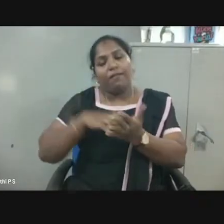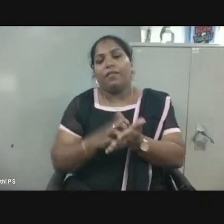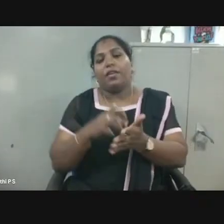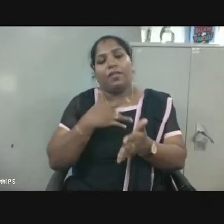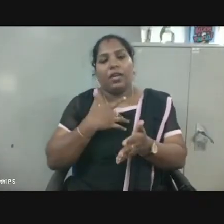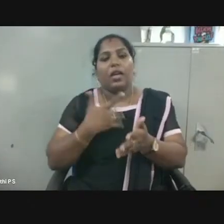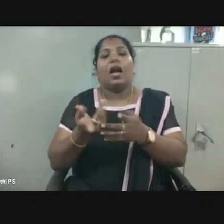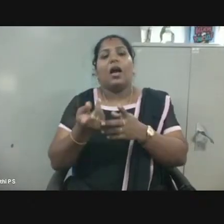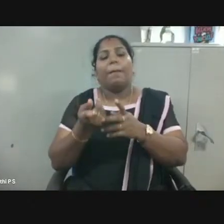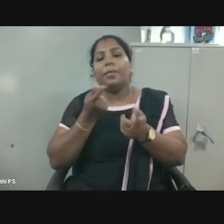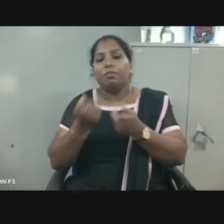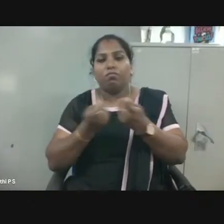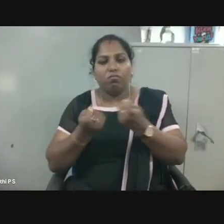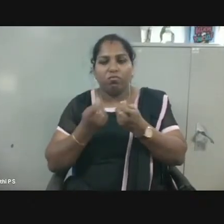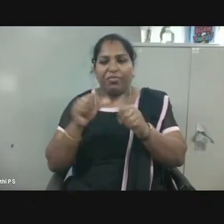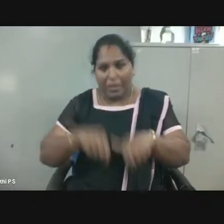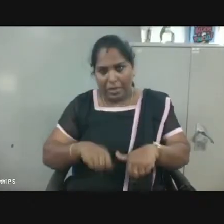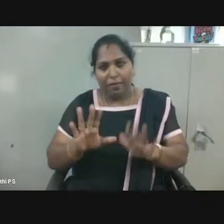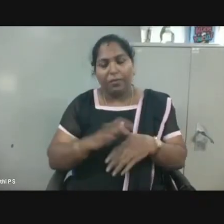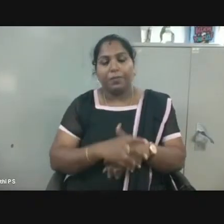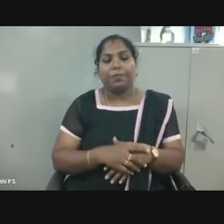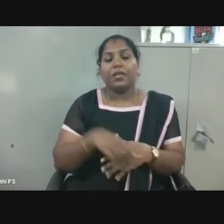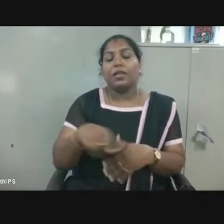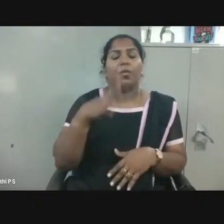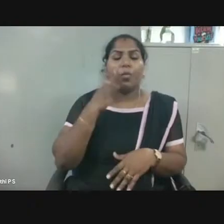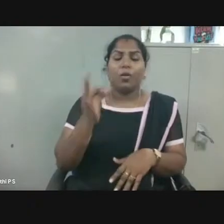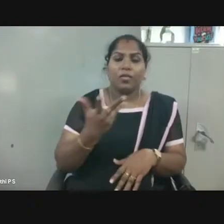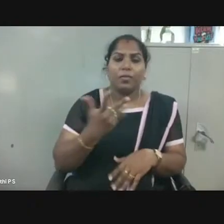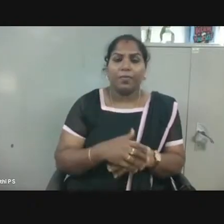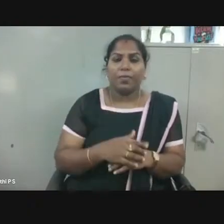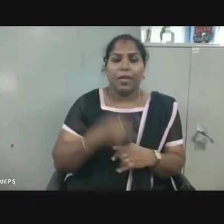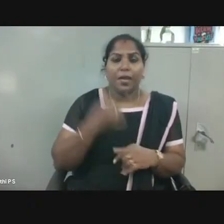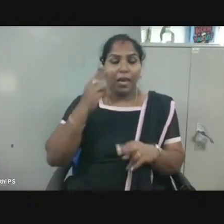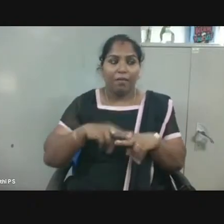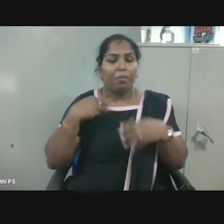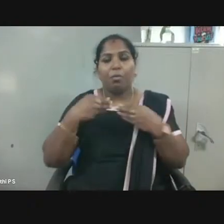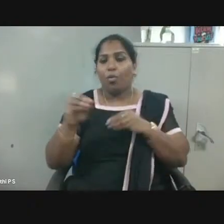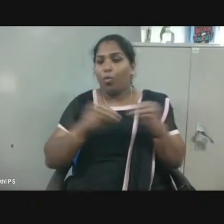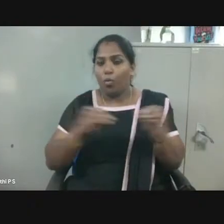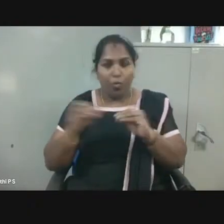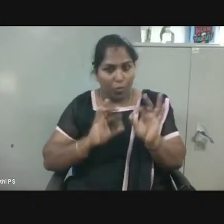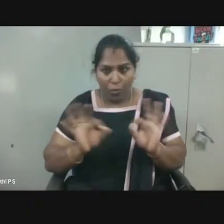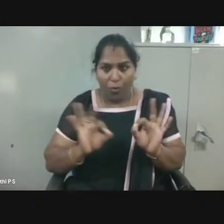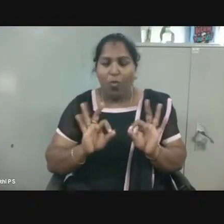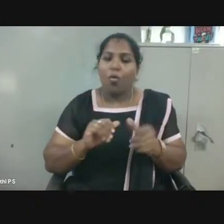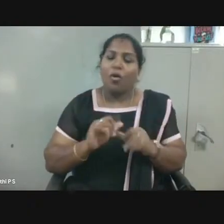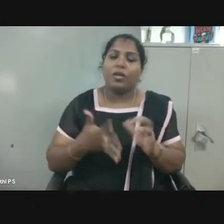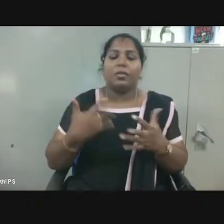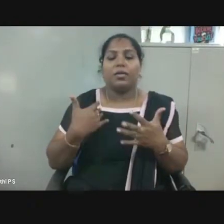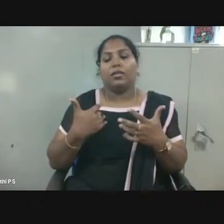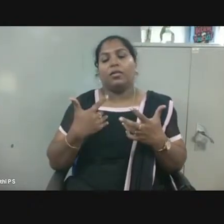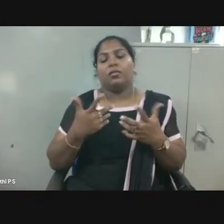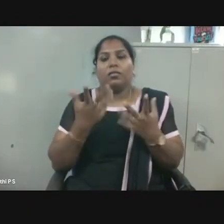ഈ കൺട്രാക്ഷൻ എന്ന് പറയുന്നത്. അപ്പൊ ഇതിന്റെ ഇമ്പോർട്ടൻസ് എന്താ വെച്ചാൽ, നമ്മൾ ഇത് അനങ്ങിക്കൊണ്ടിരുന്നില്ലെങ്കിൽ ഇത് സ്റ്റിഫായി പോകും. അതുകൊണ്ട് നമ്മൾ